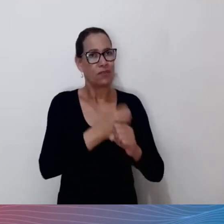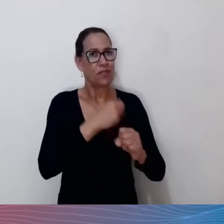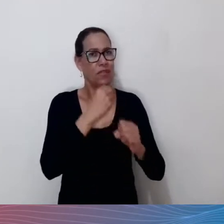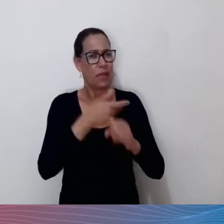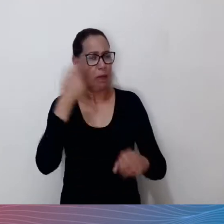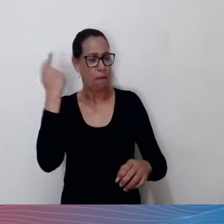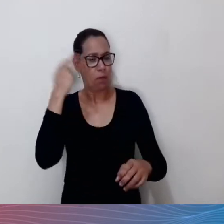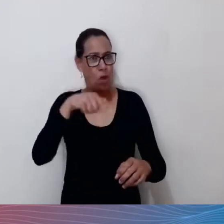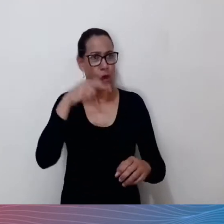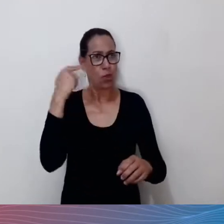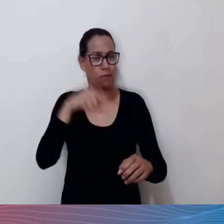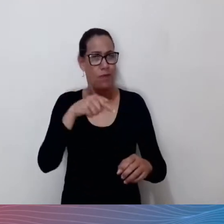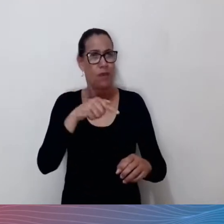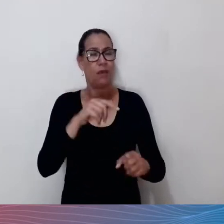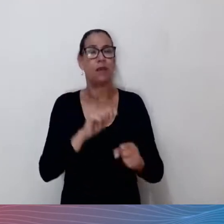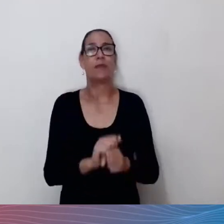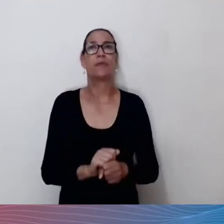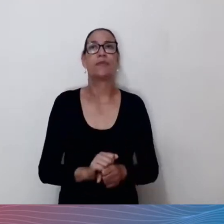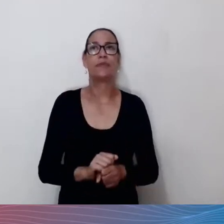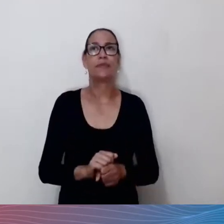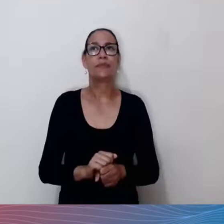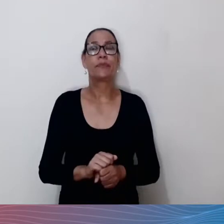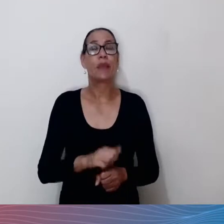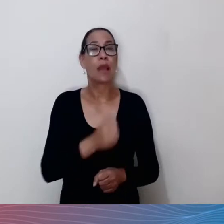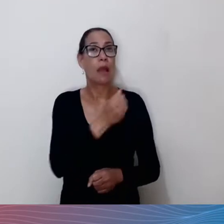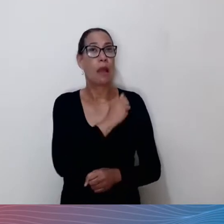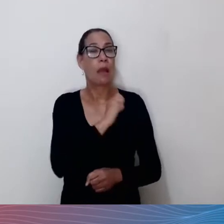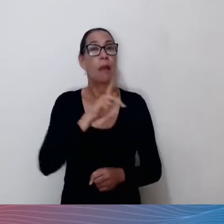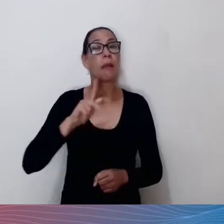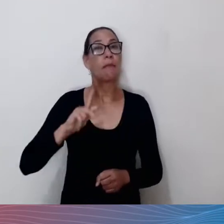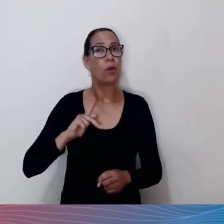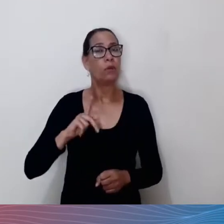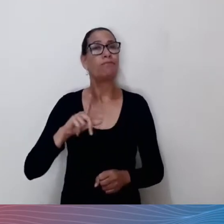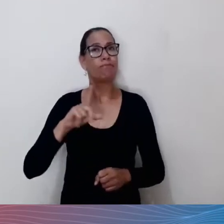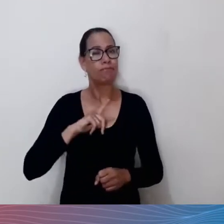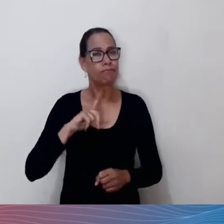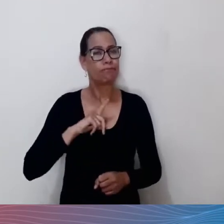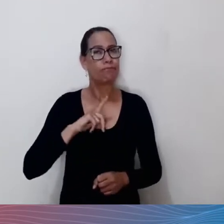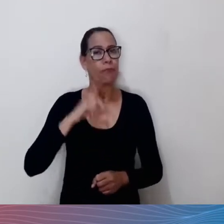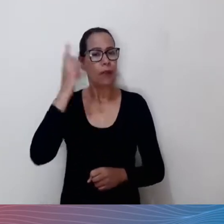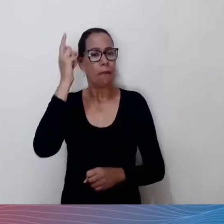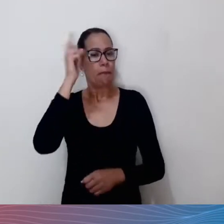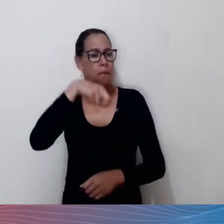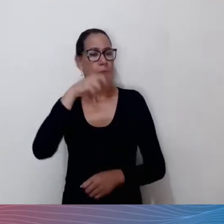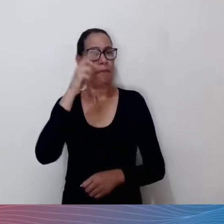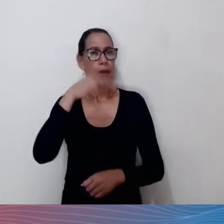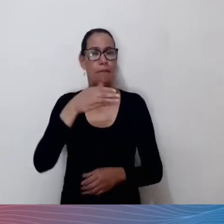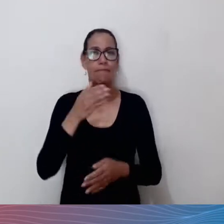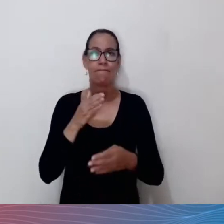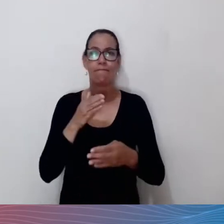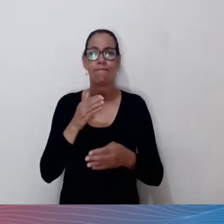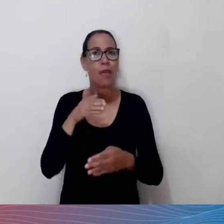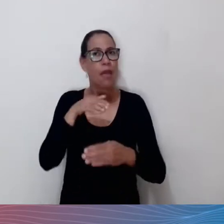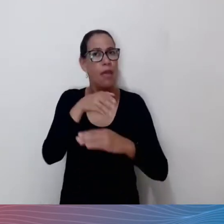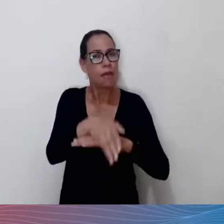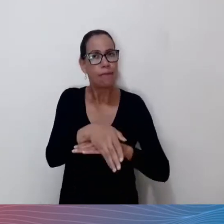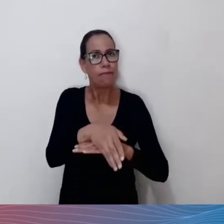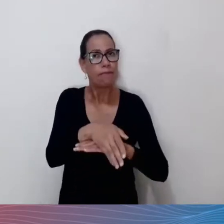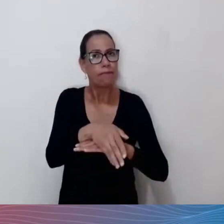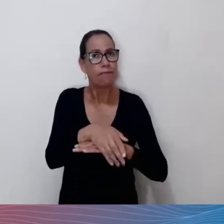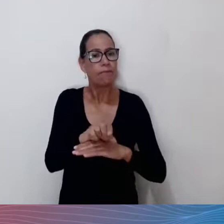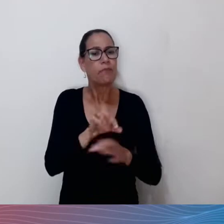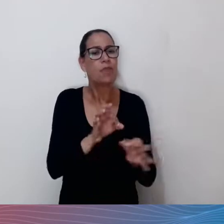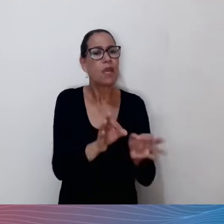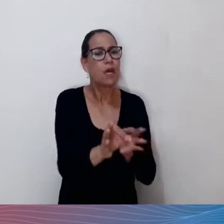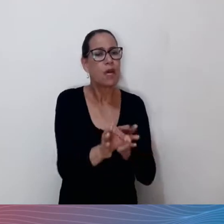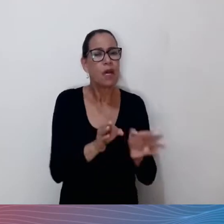Ele tem autoridade, um apóstolo tem autoridade de entrar, interferir, quando a direção espiritual de uma igreja